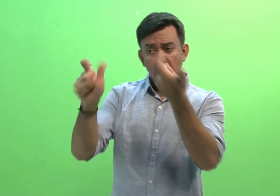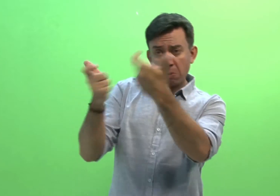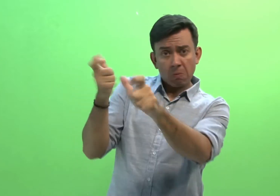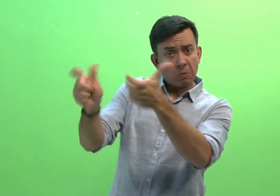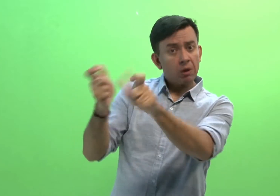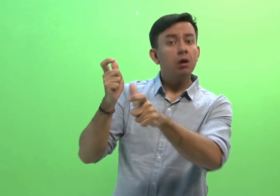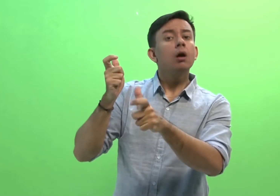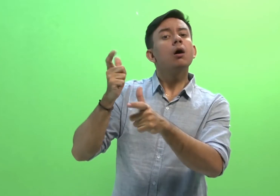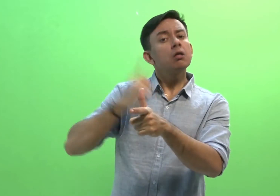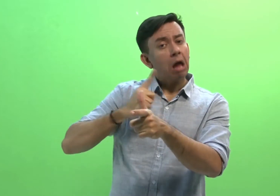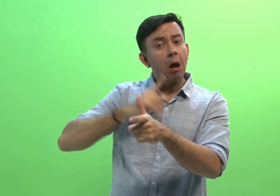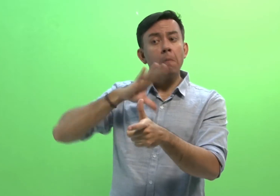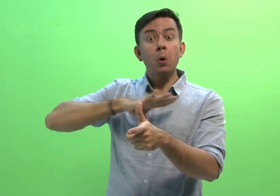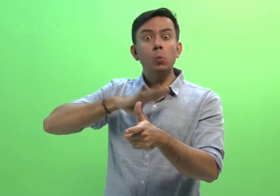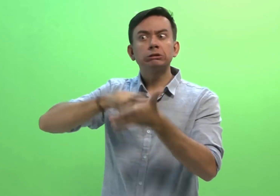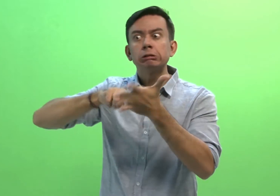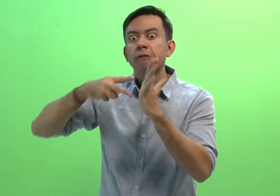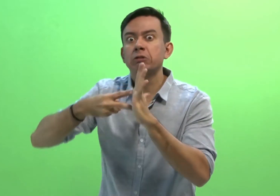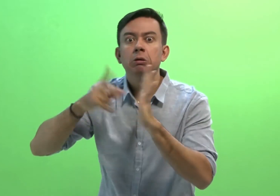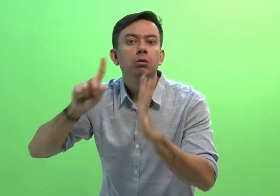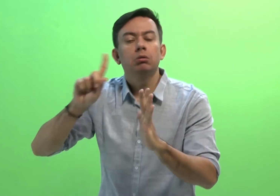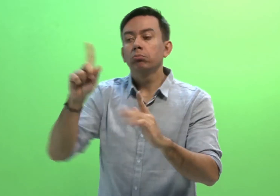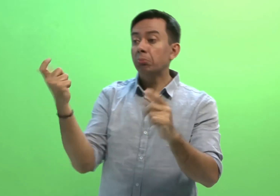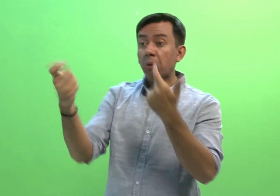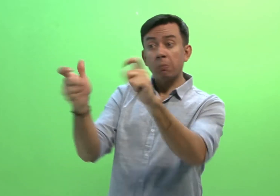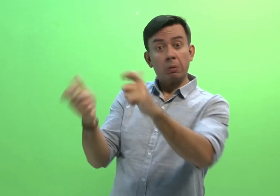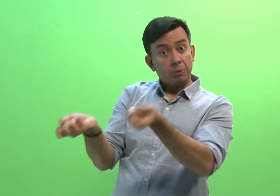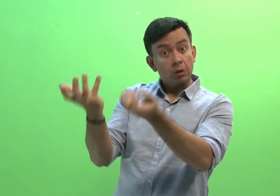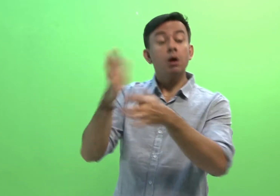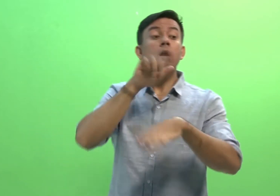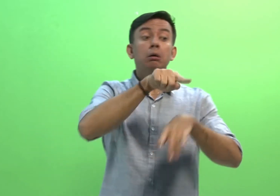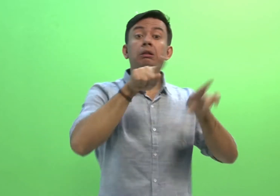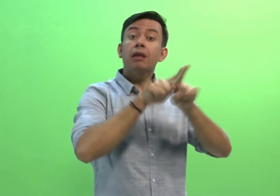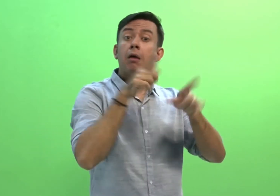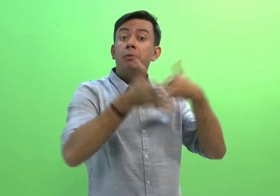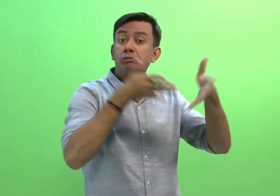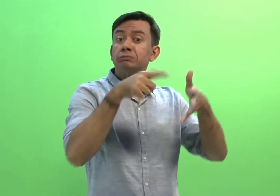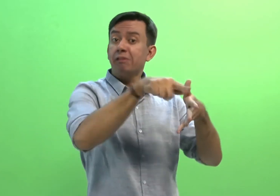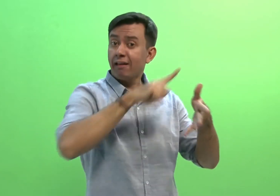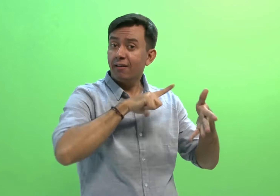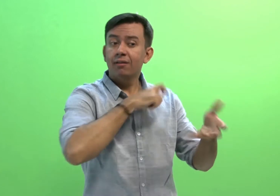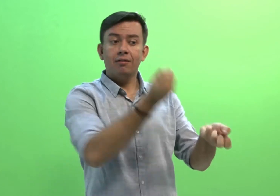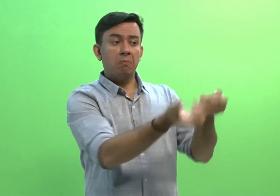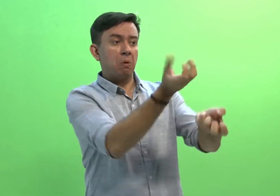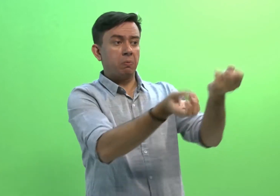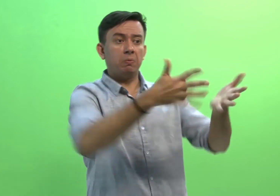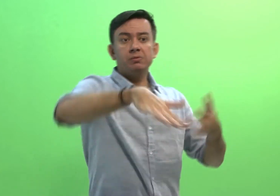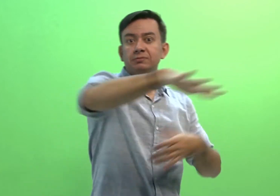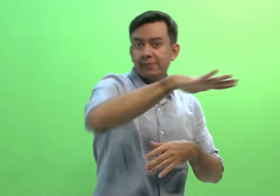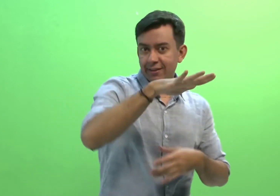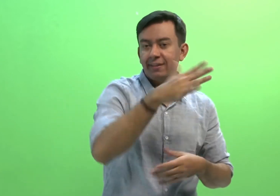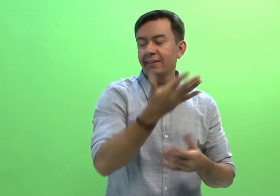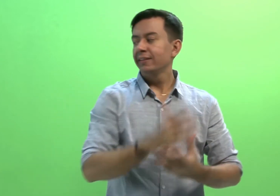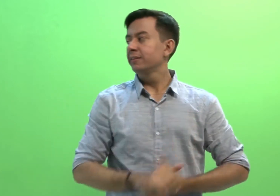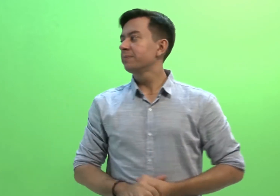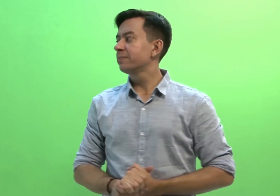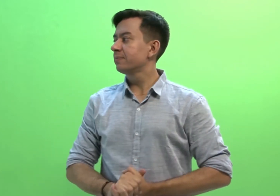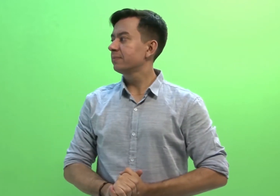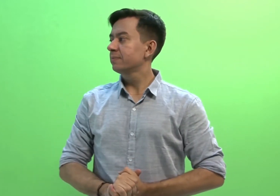Temos ainda, assim como os falantes também possuem, não são palavras que têm um significado claro, assim como na língua de sinais